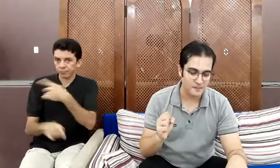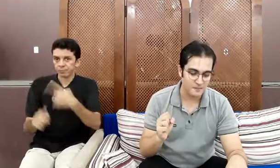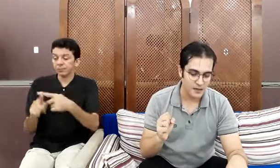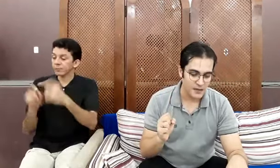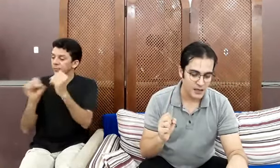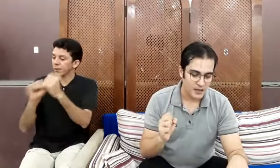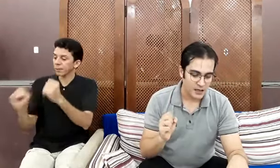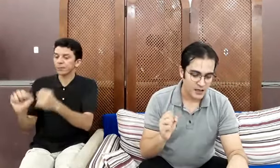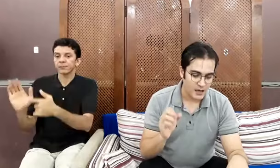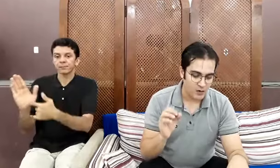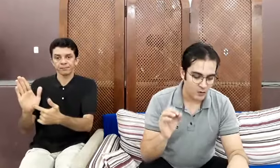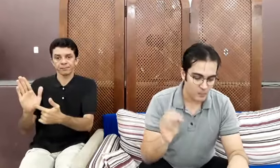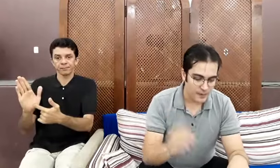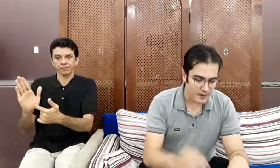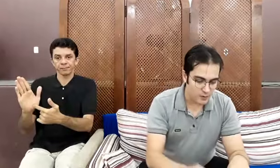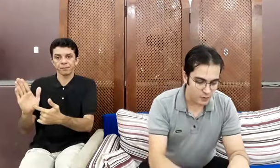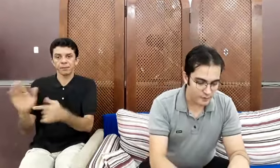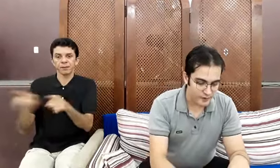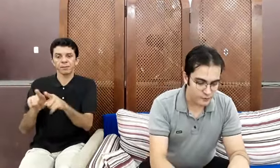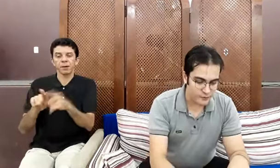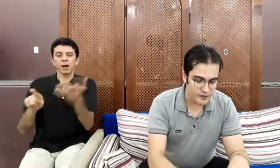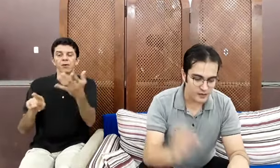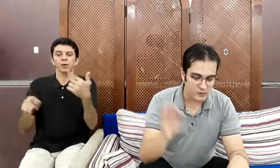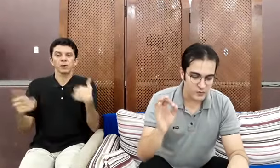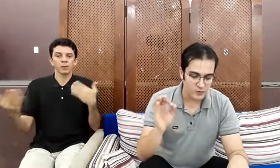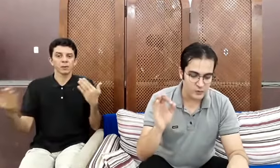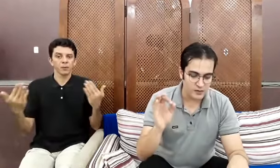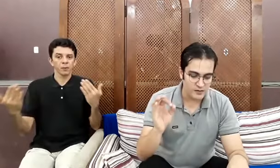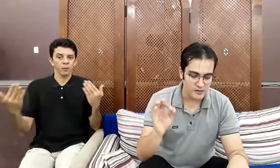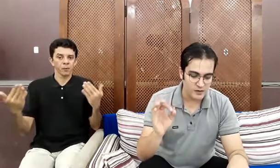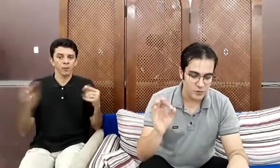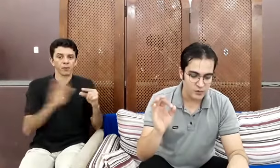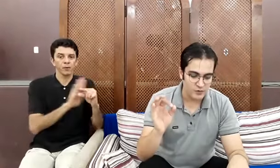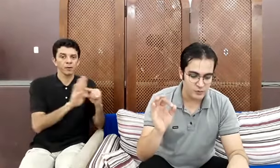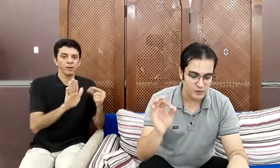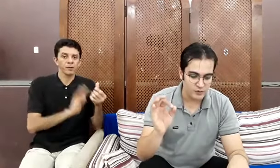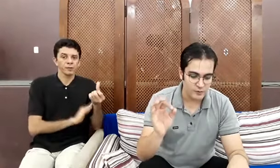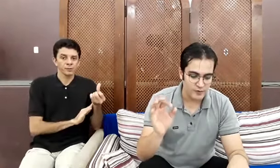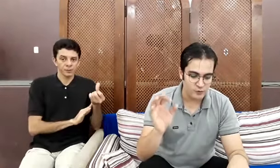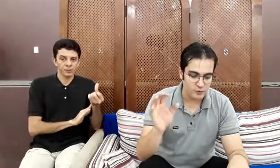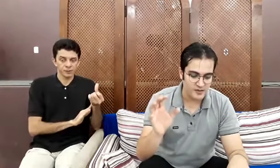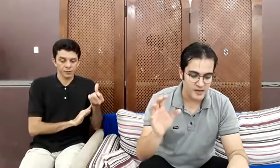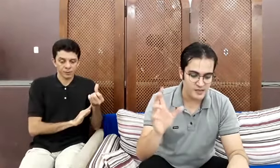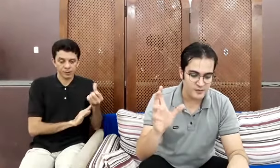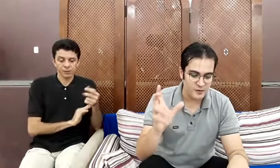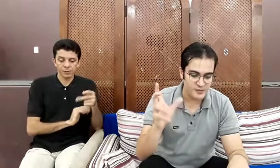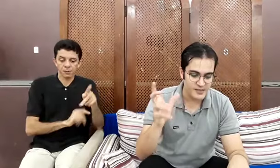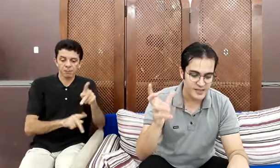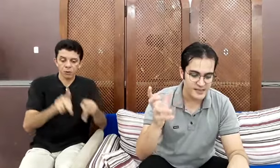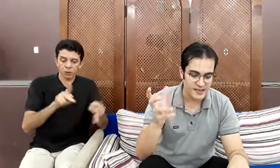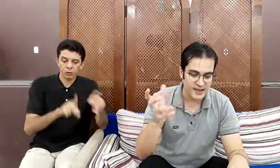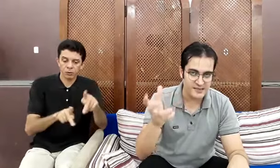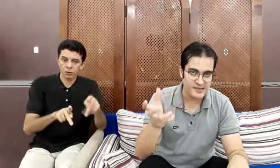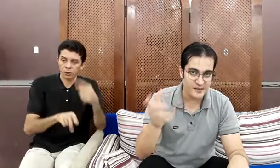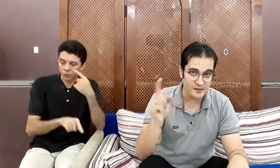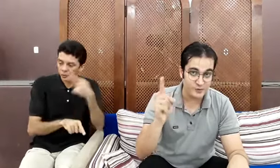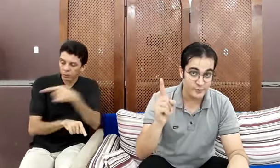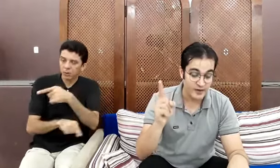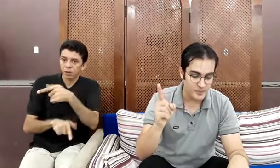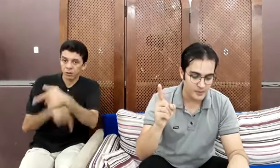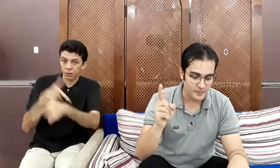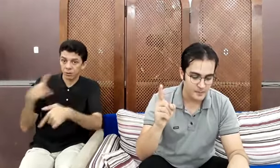tinha. E agora compare com o verso 6, quando diz assim: quando as multidões ouviram sua mensagem e viram os sinais que ele